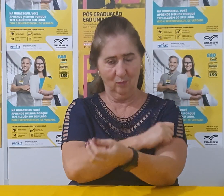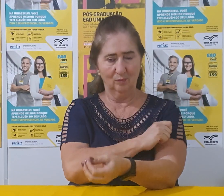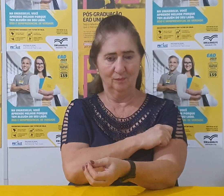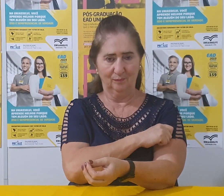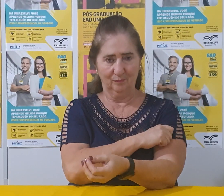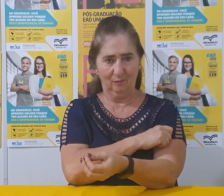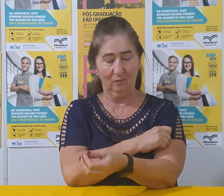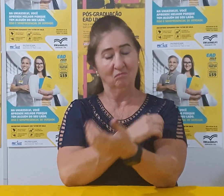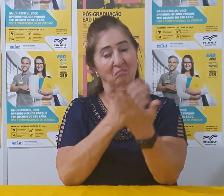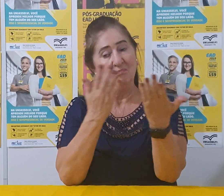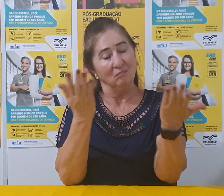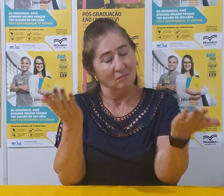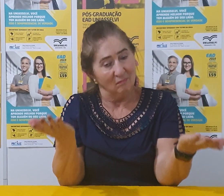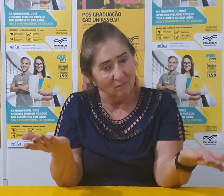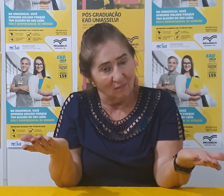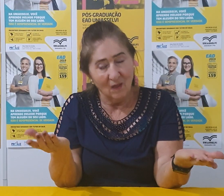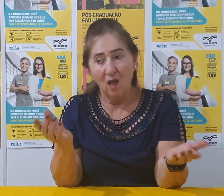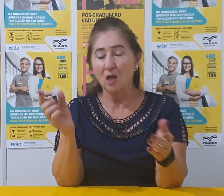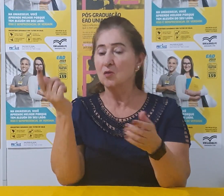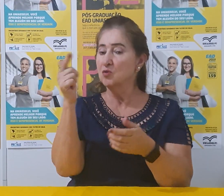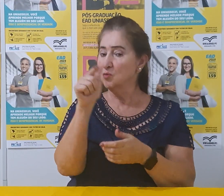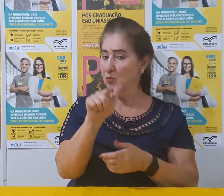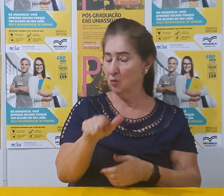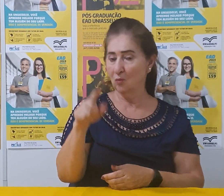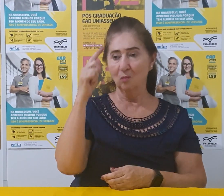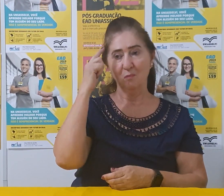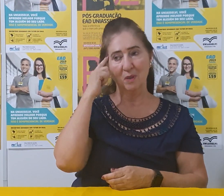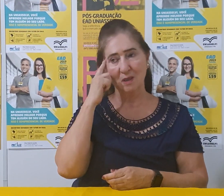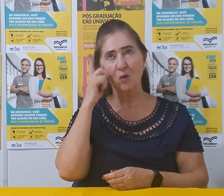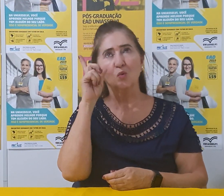Cabe então repensar as práticas cotidianas que visam